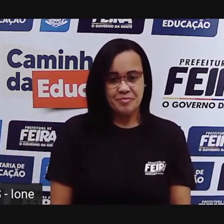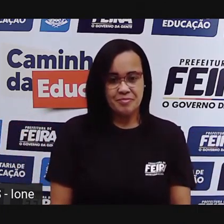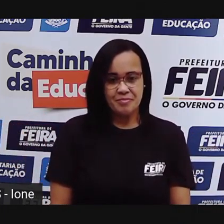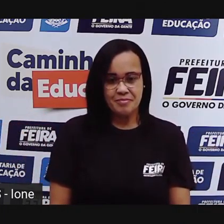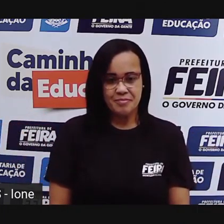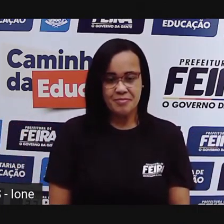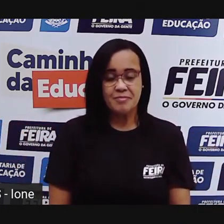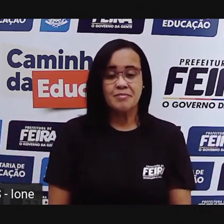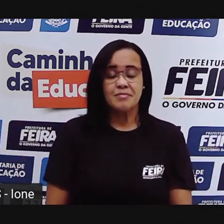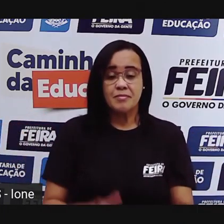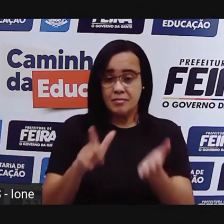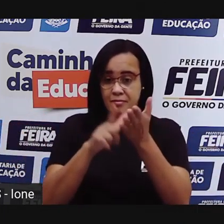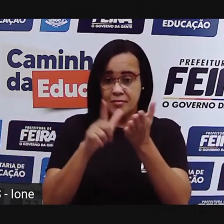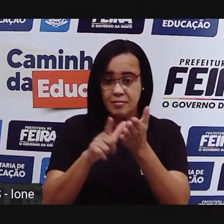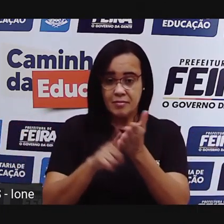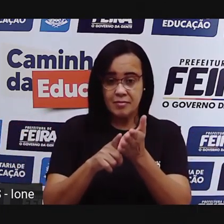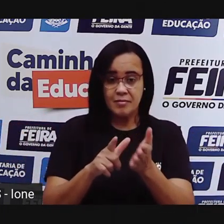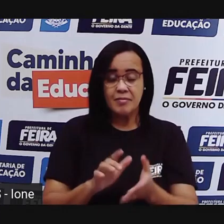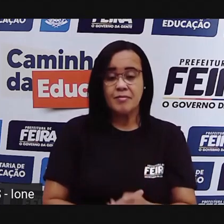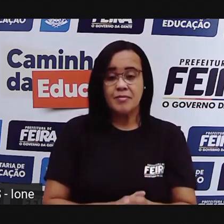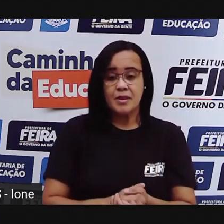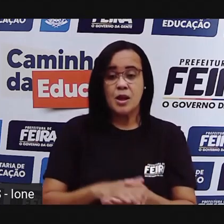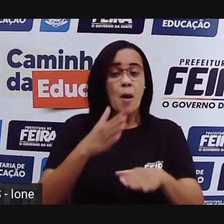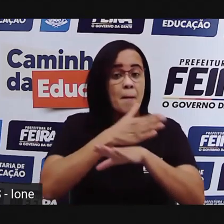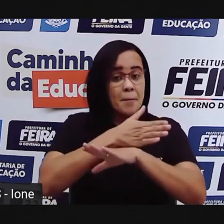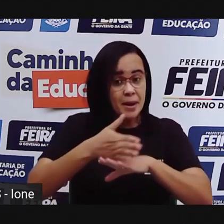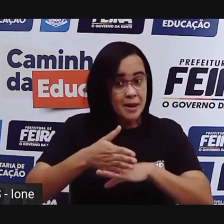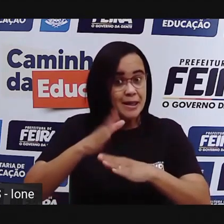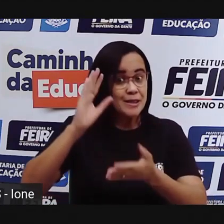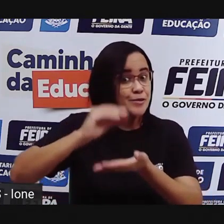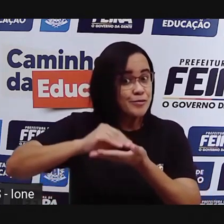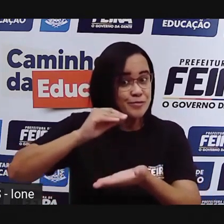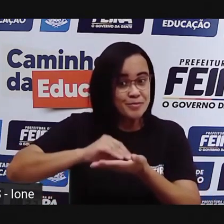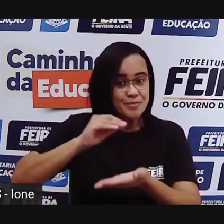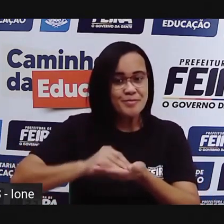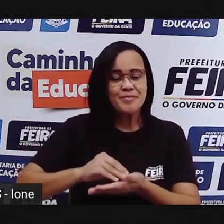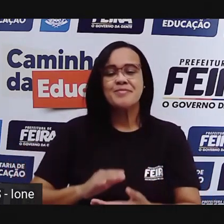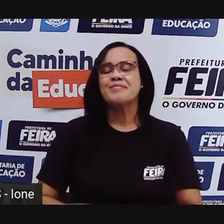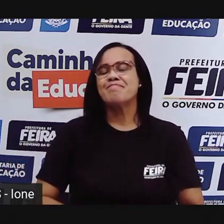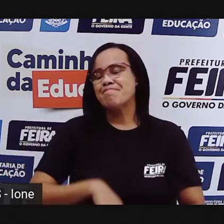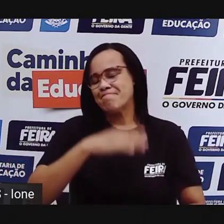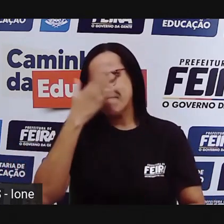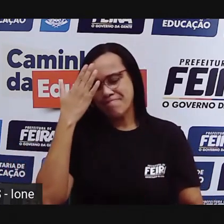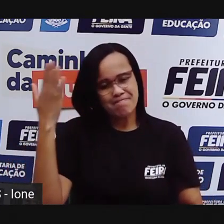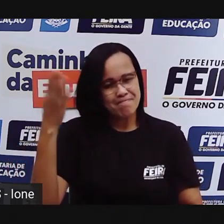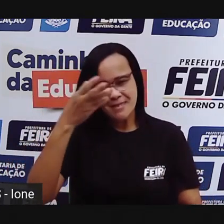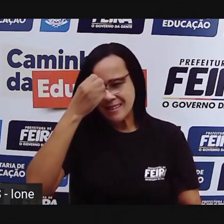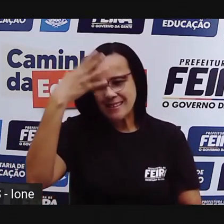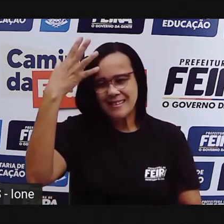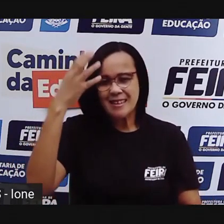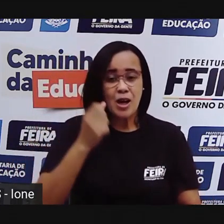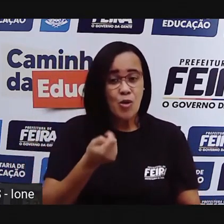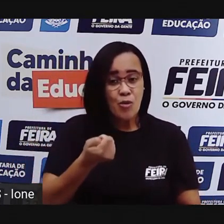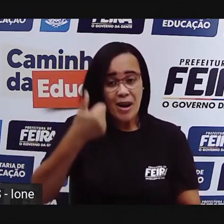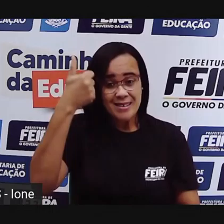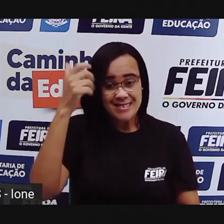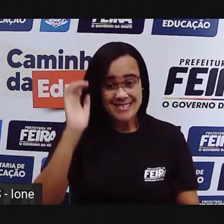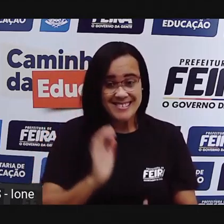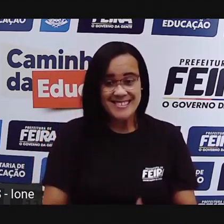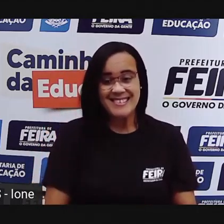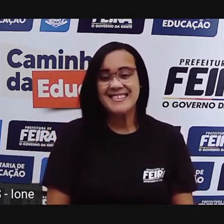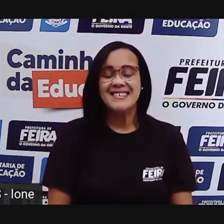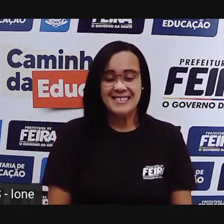Crepom tá recortado? Ah, faltou o branco. A Elisa quase esqueceu da cor branca. Então vamos lá,